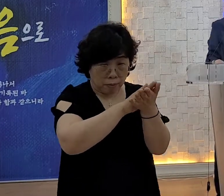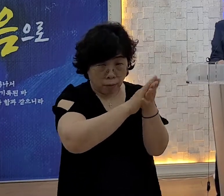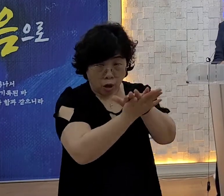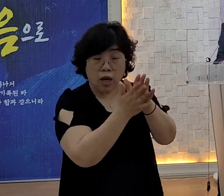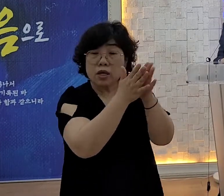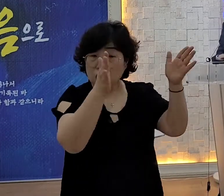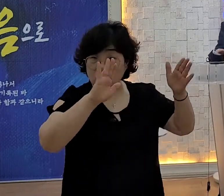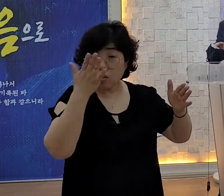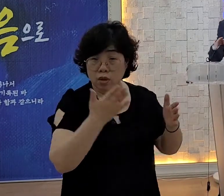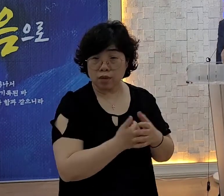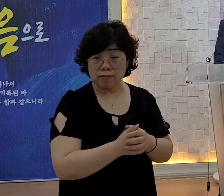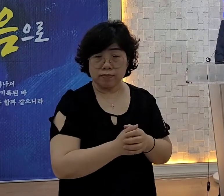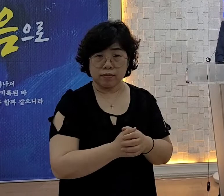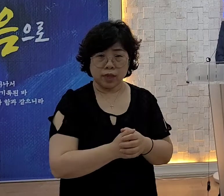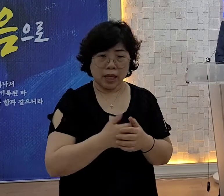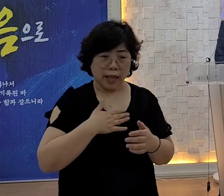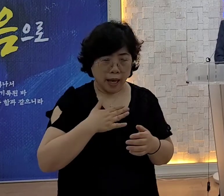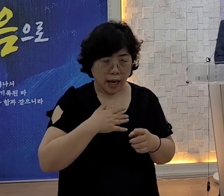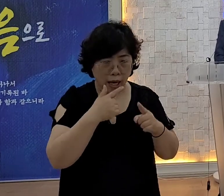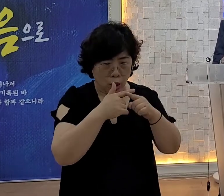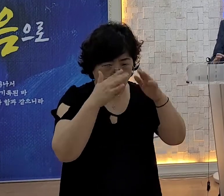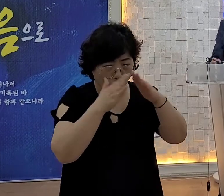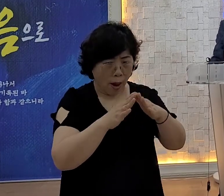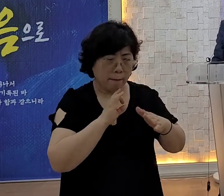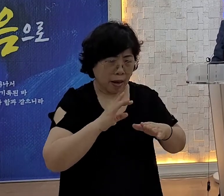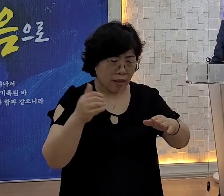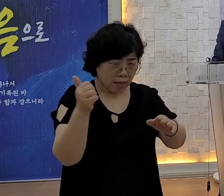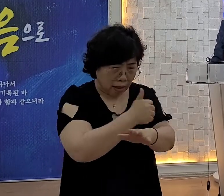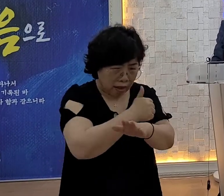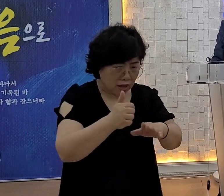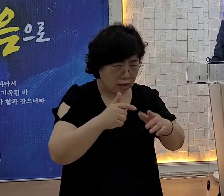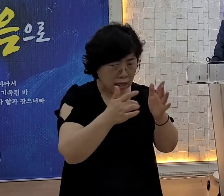삶대로 살면서 주일날 교회만 나오면 예수님 아니에요.